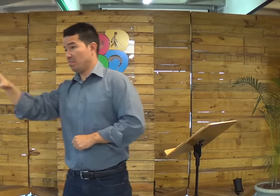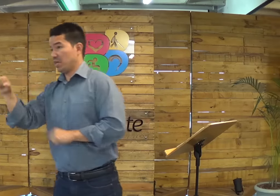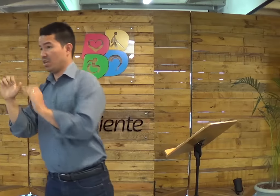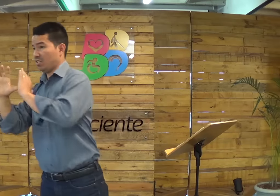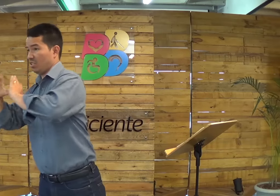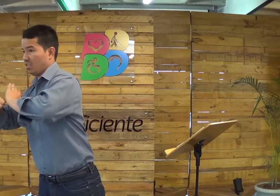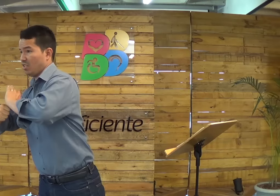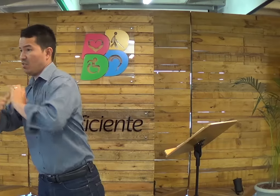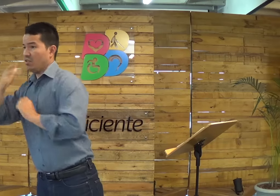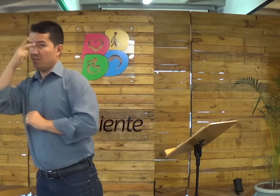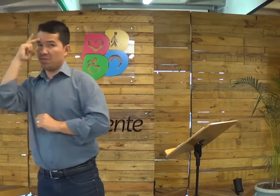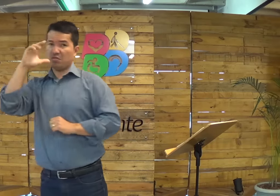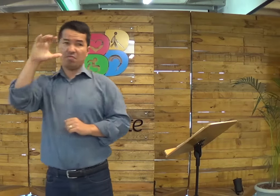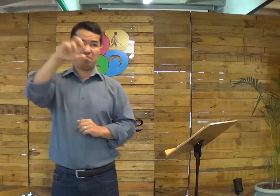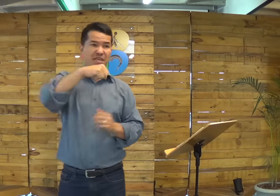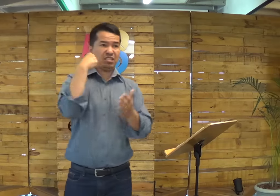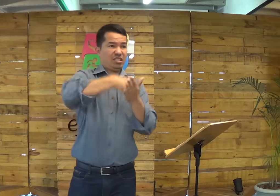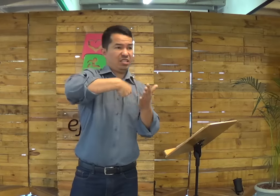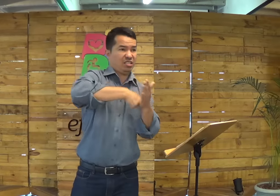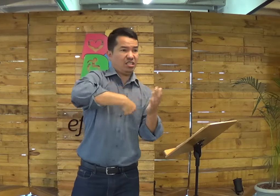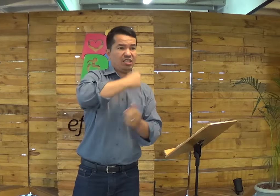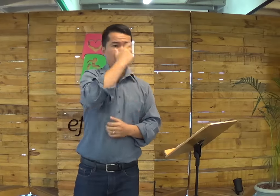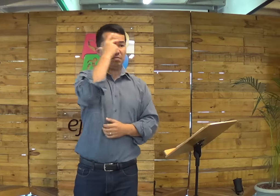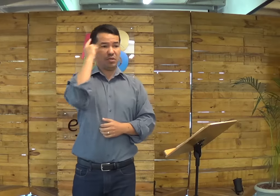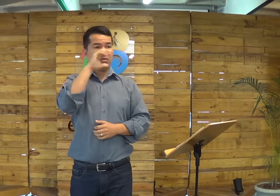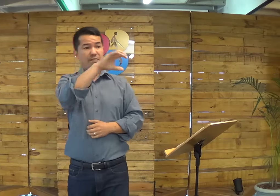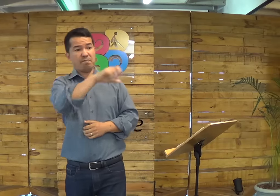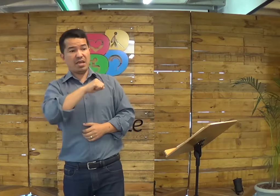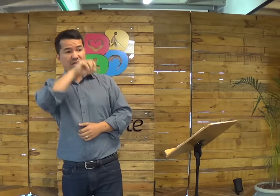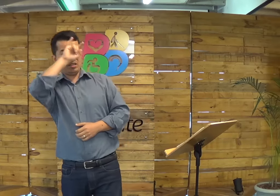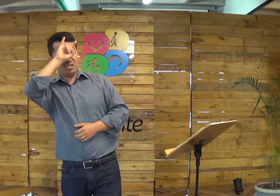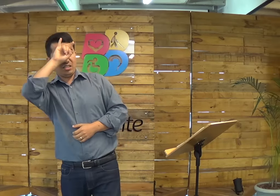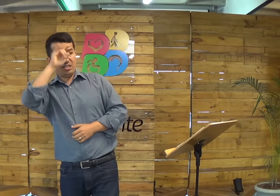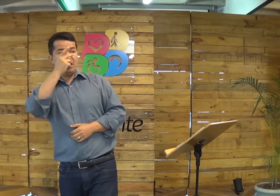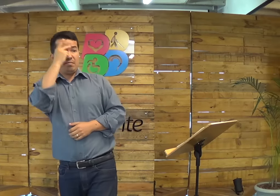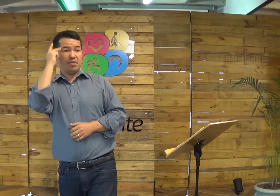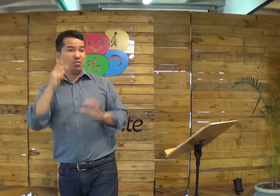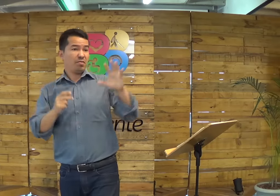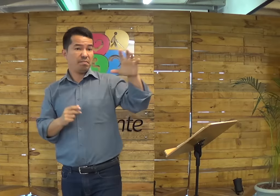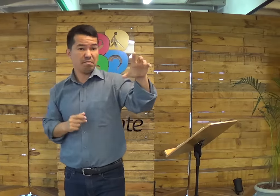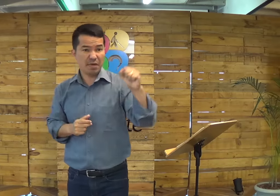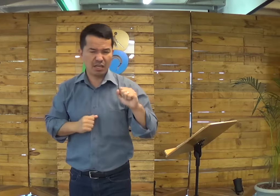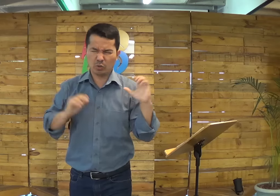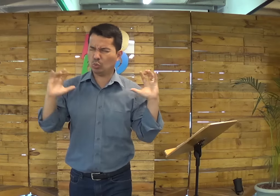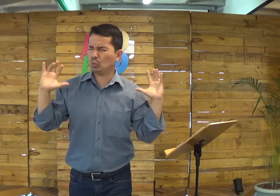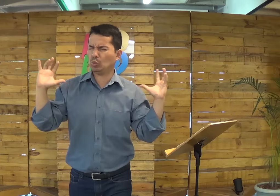mentiam elas iam lá e roubavam né Elas faziam tantas coisas e traições